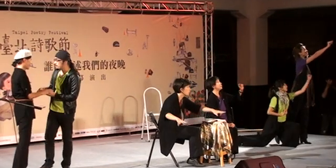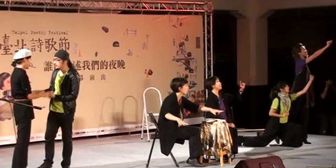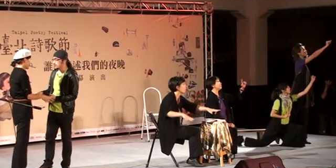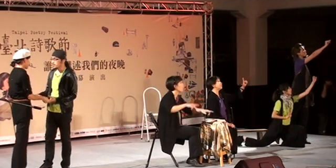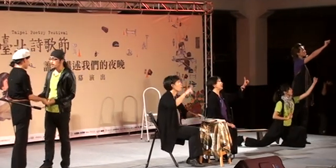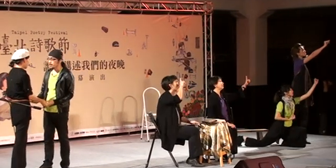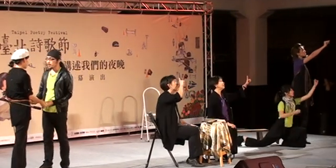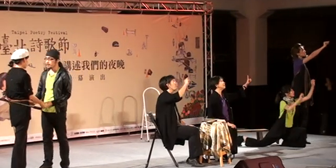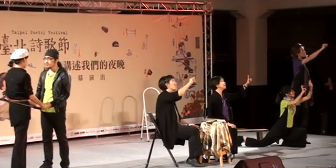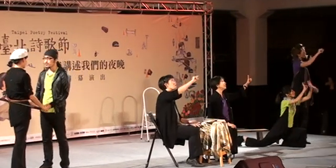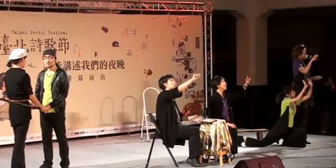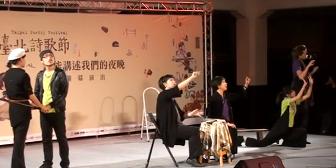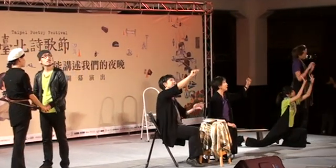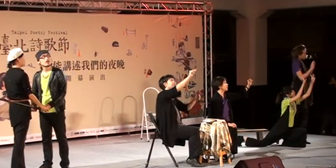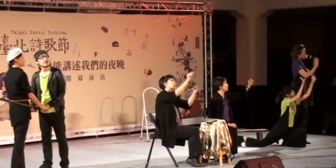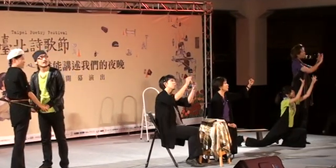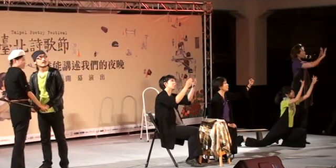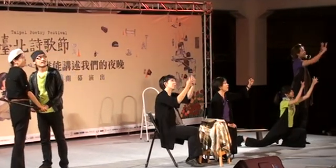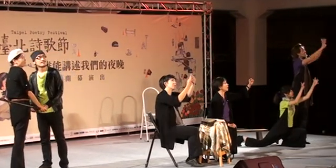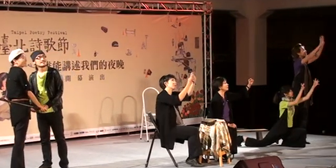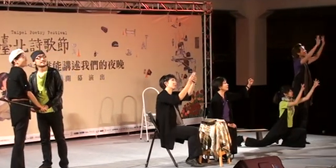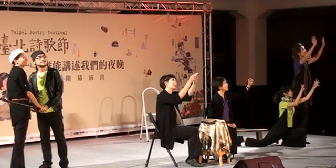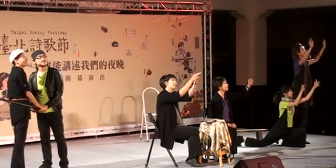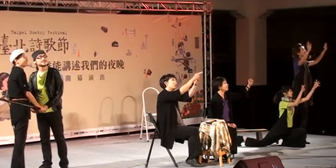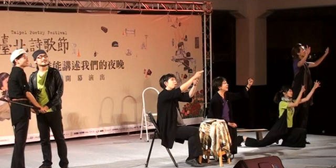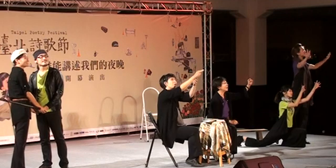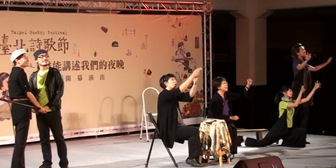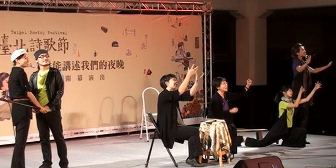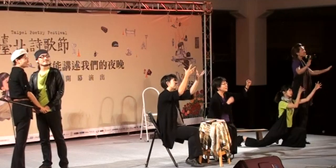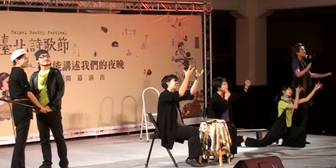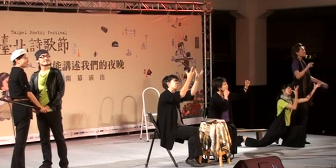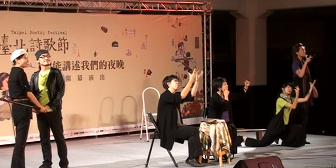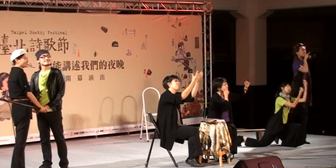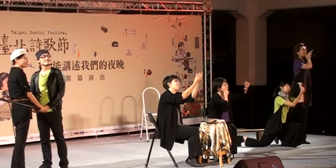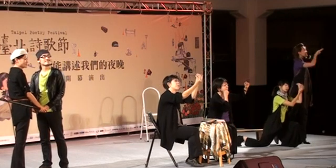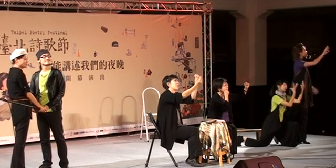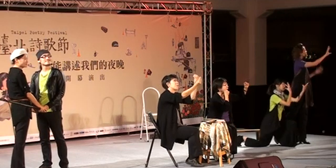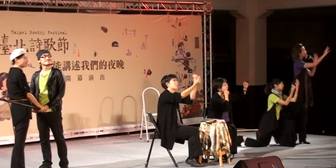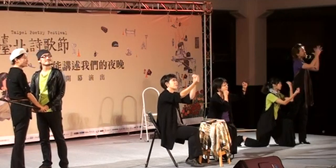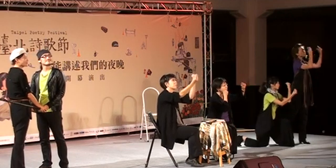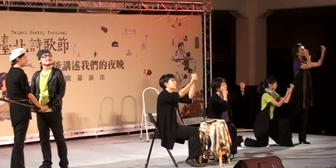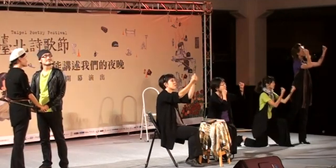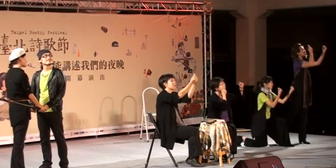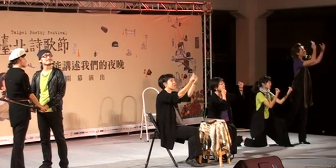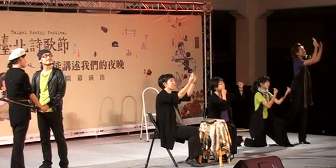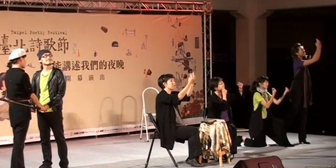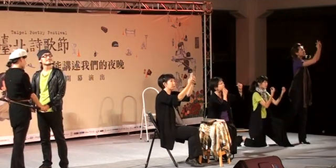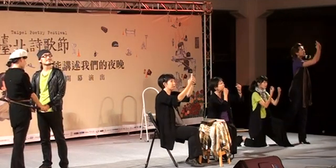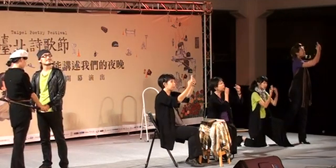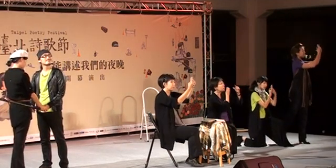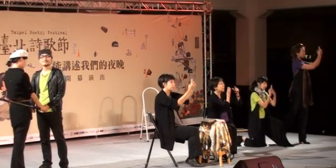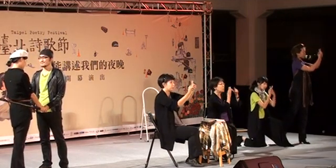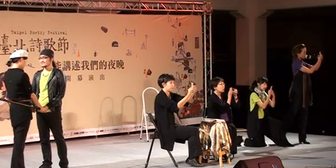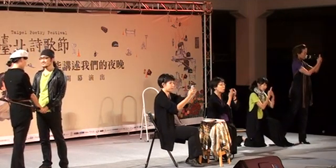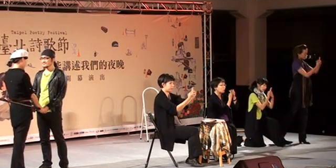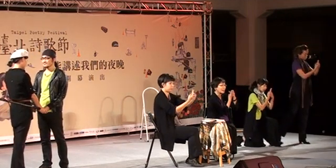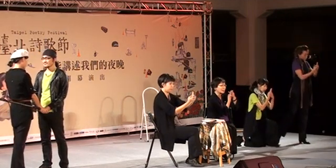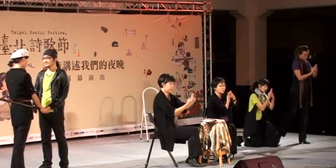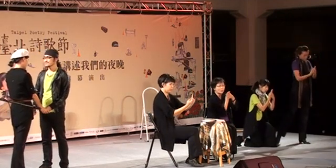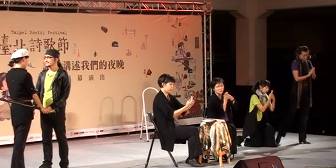远方有光，却是难以辨识的微弱